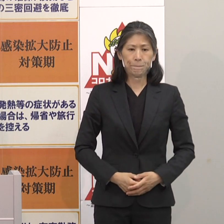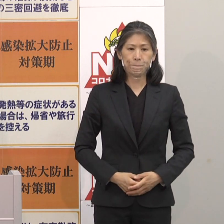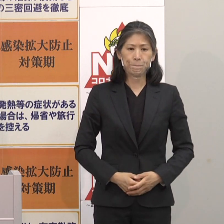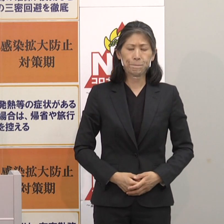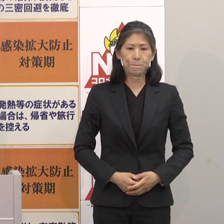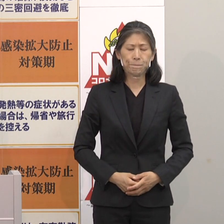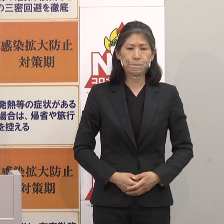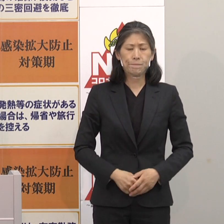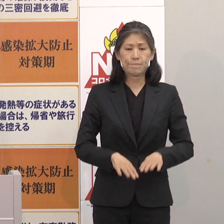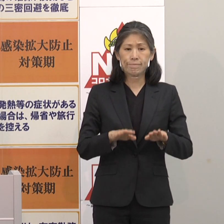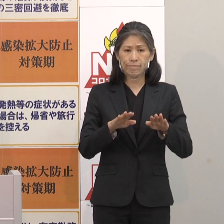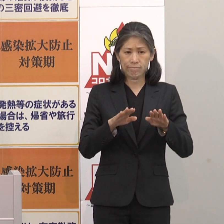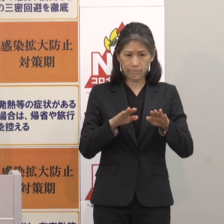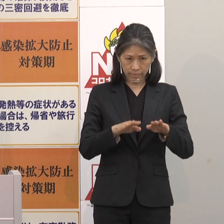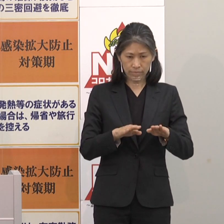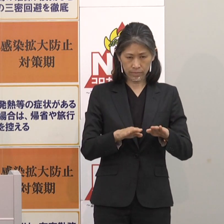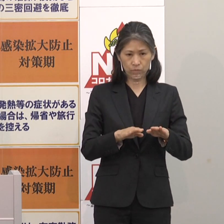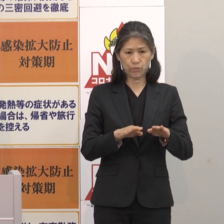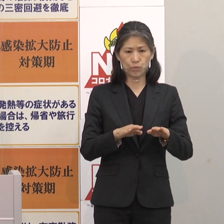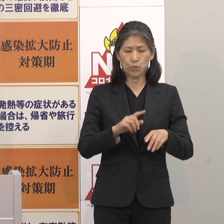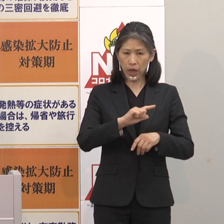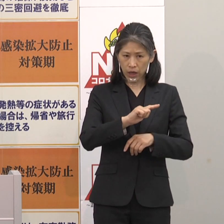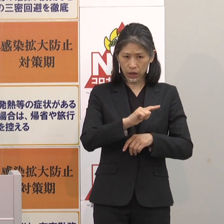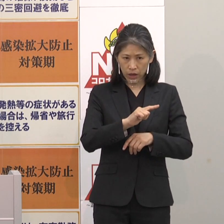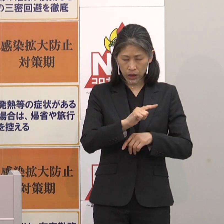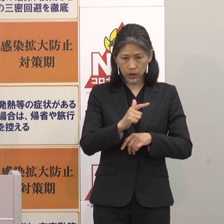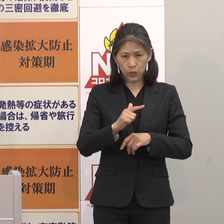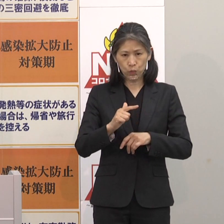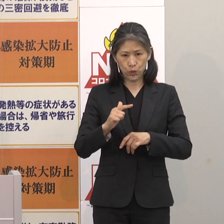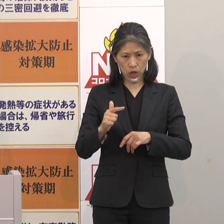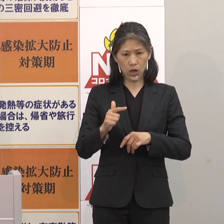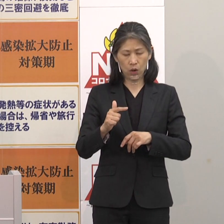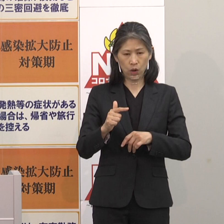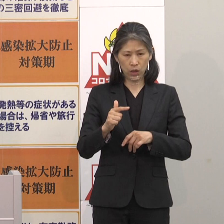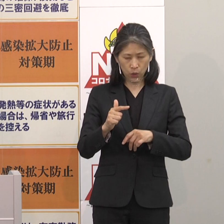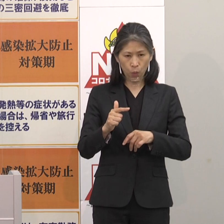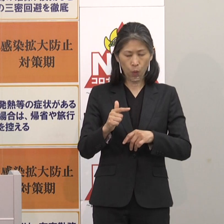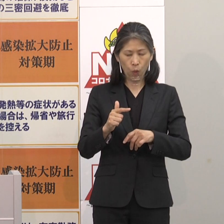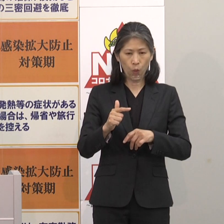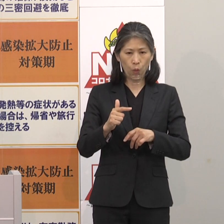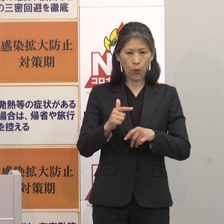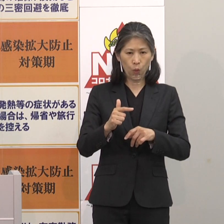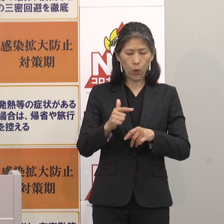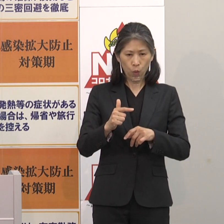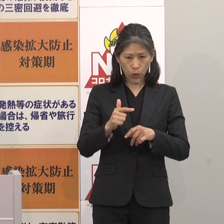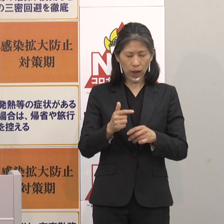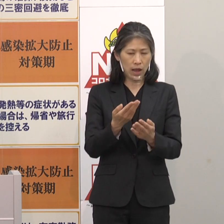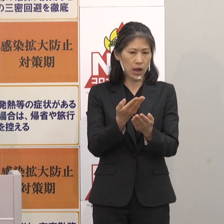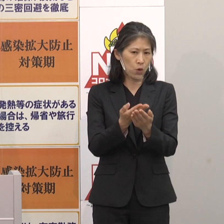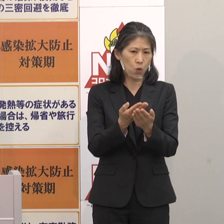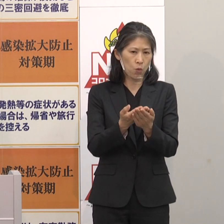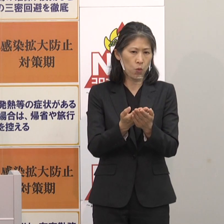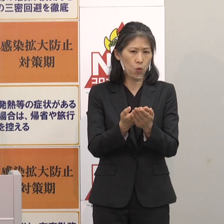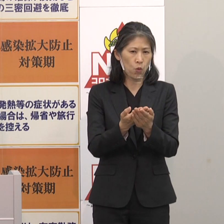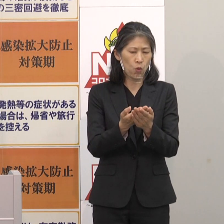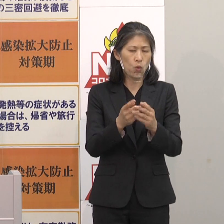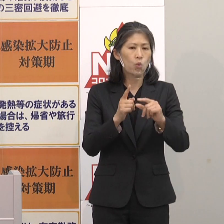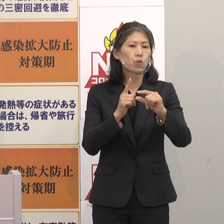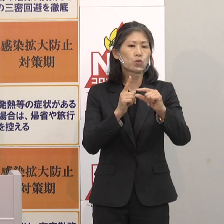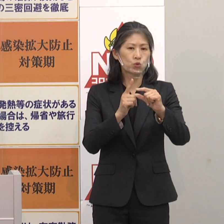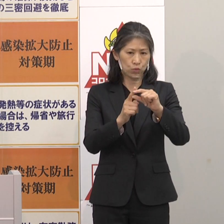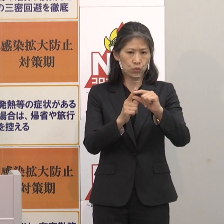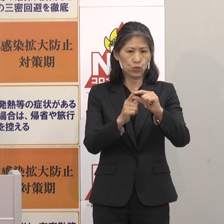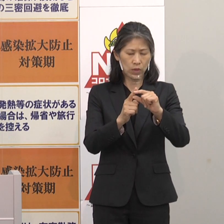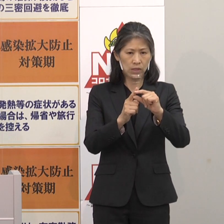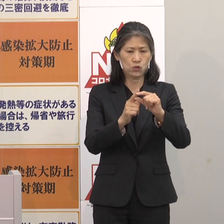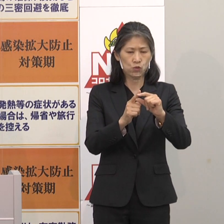いろいろな形でですね、公式に要望をしております。外務省